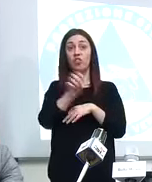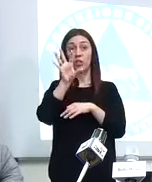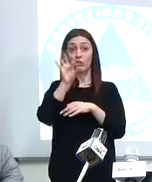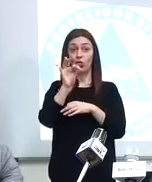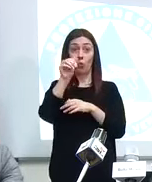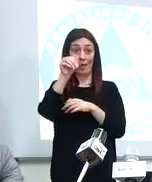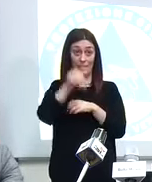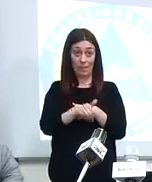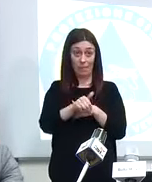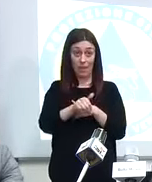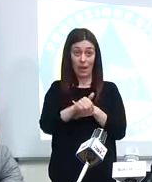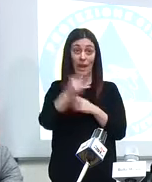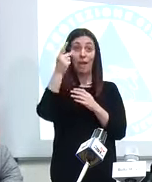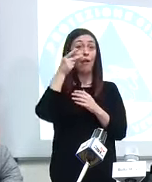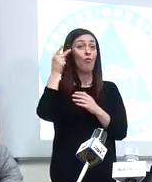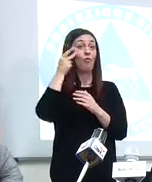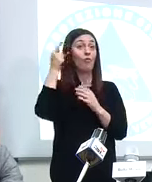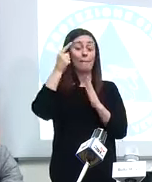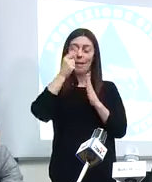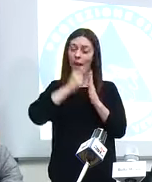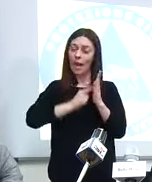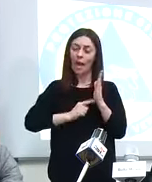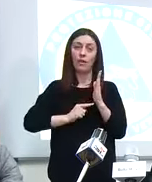ho detto per tutto il mese di febbraio.